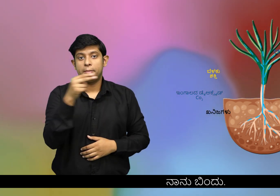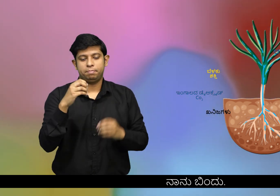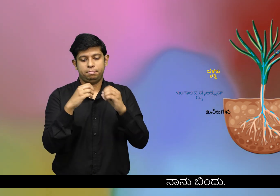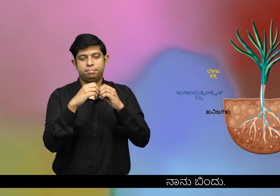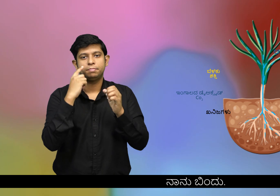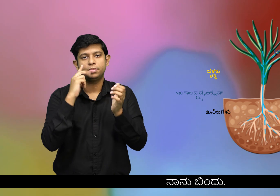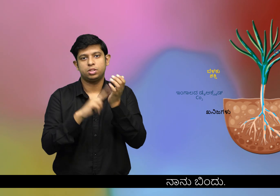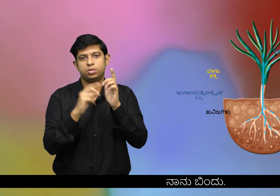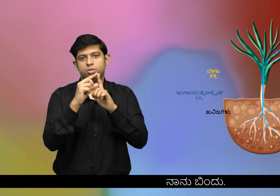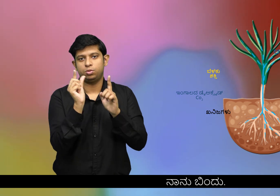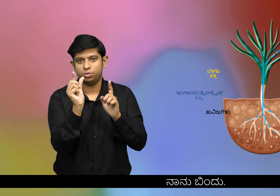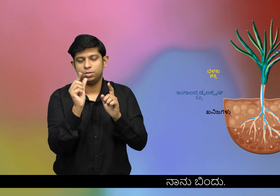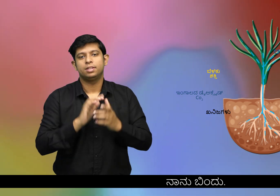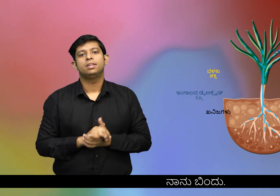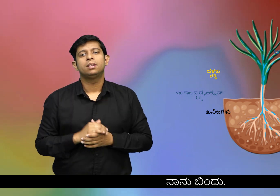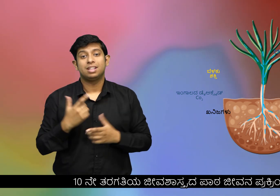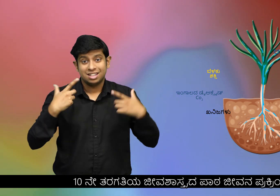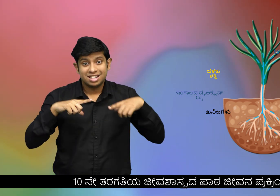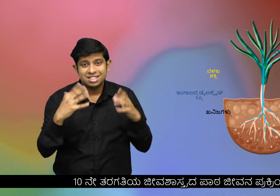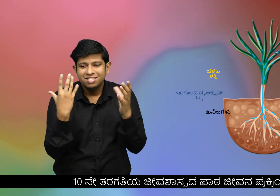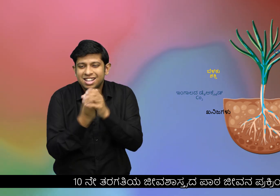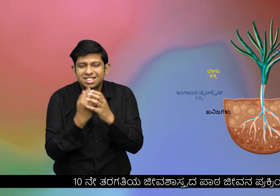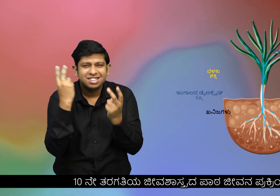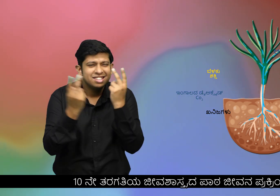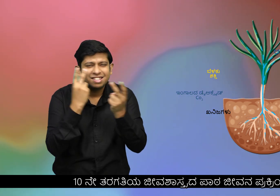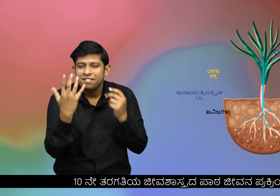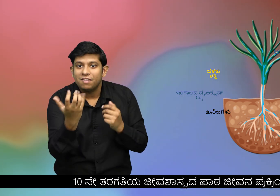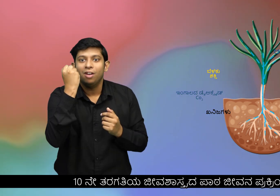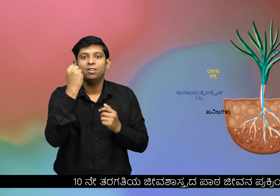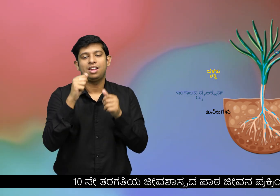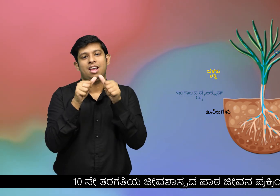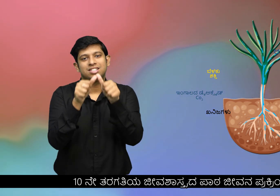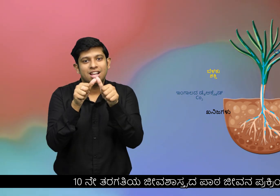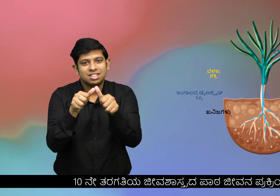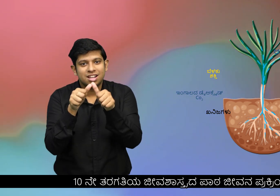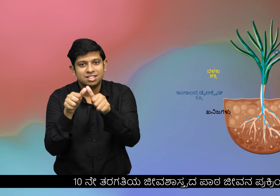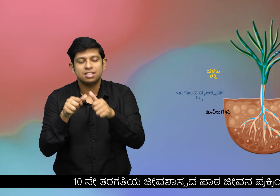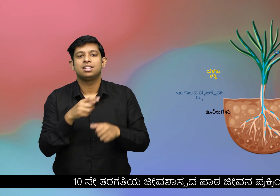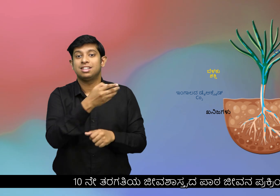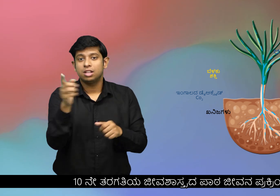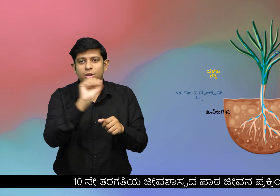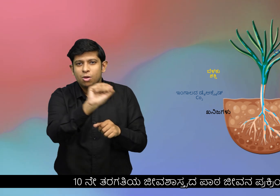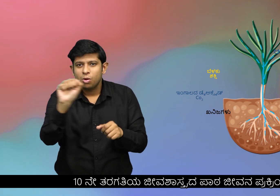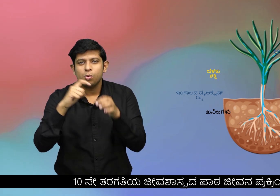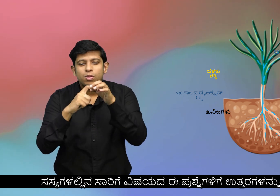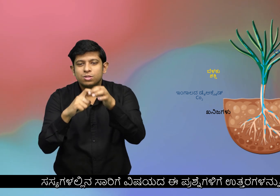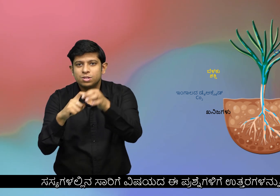ನಾನು ಬಿಂದು. 10ನೇ ತರಗತಿಯ ಜೀವಶಾಸ್ತ್ರದ ಪಾಠ ಜೀವನ ಪ್ರಕ್ರಿಯೆಗಳಿಂದ